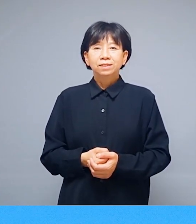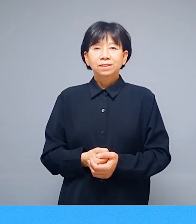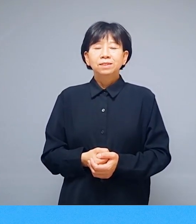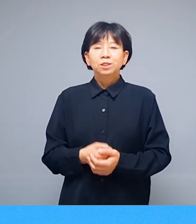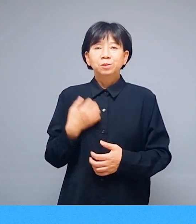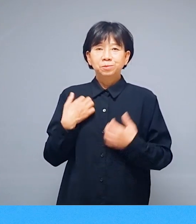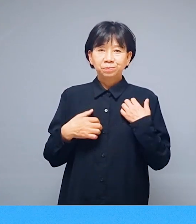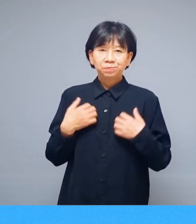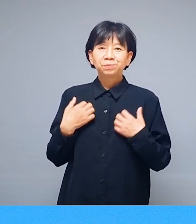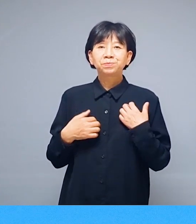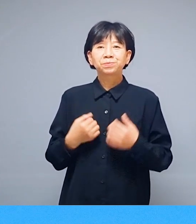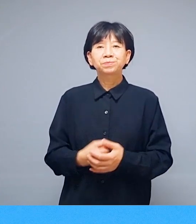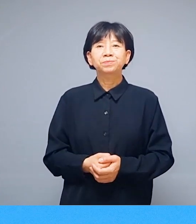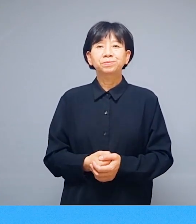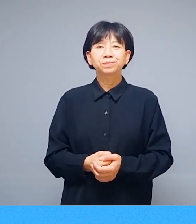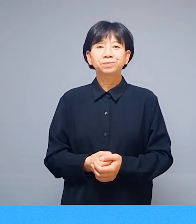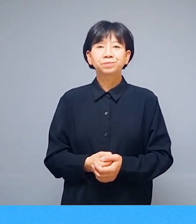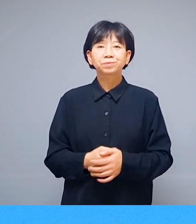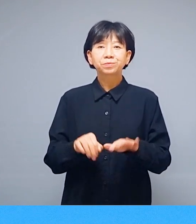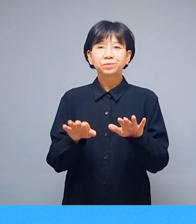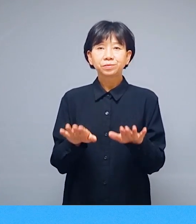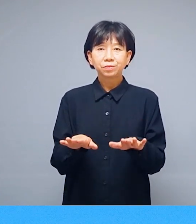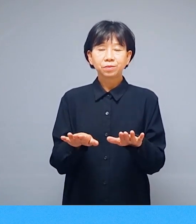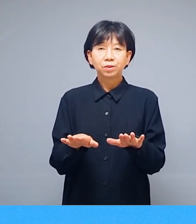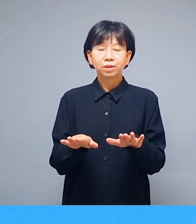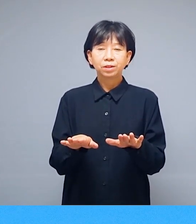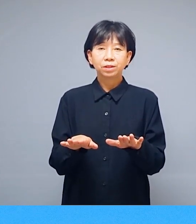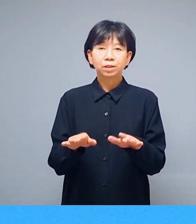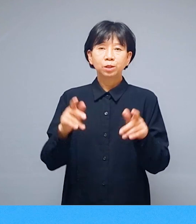네, 반갑습니다. 오늘은